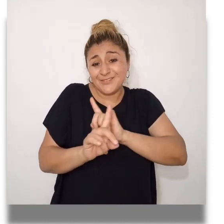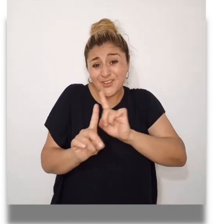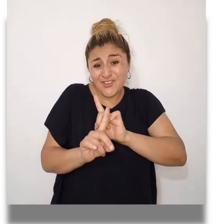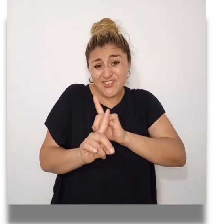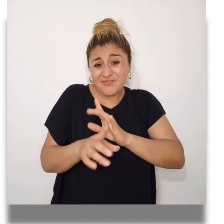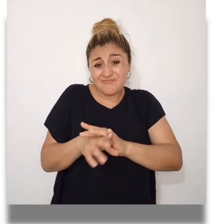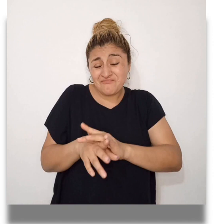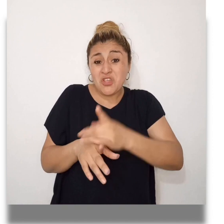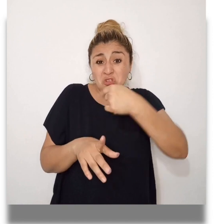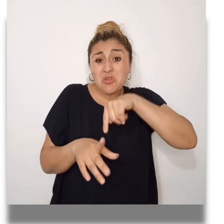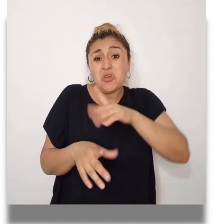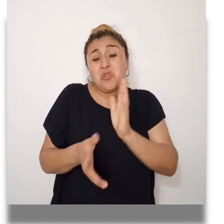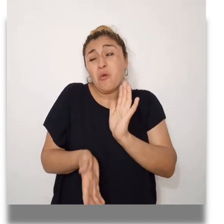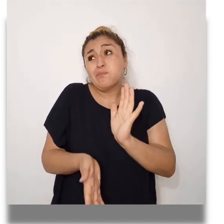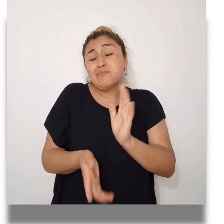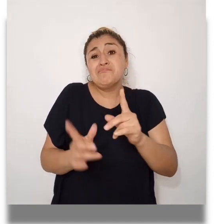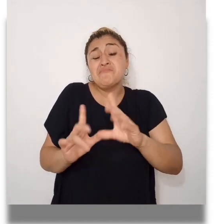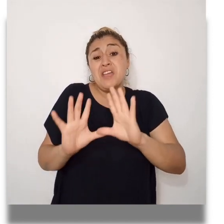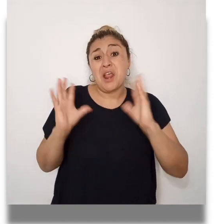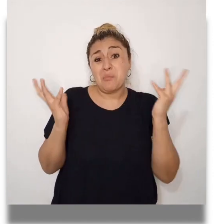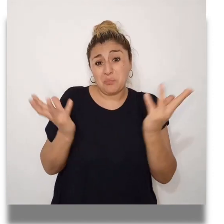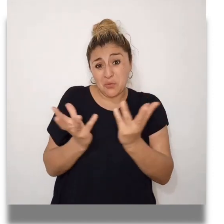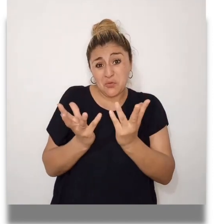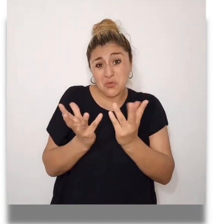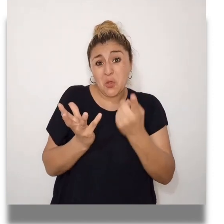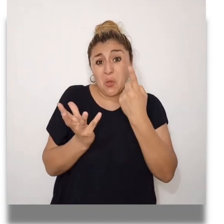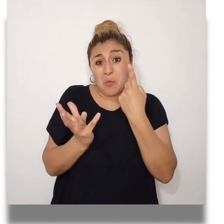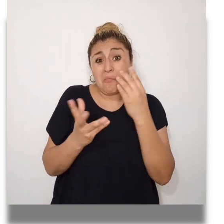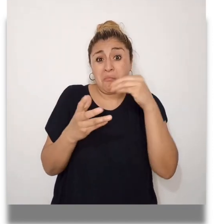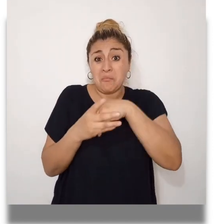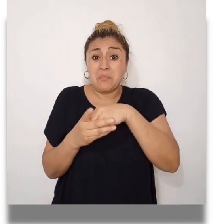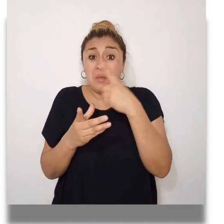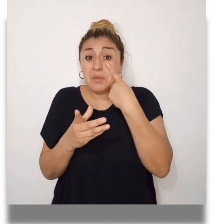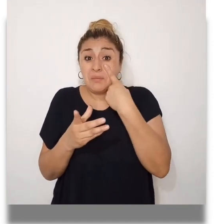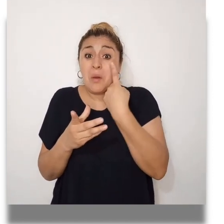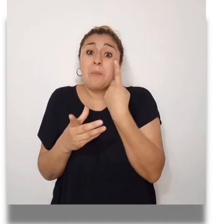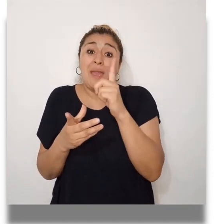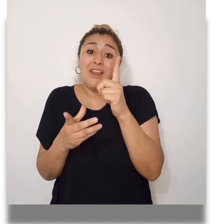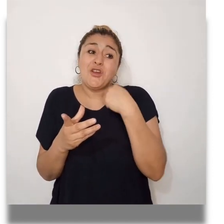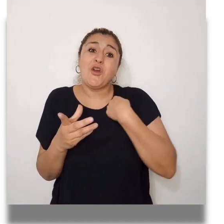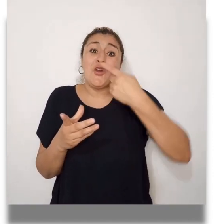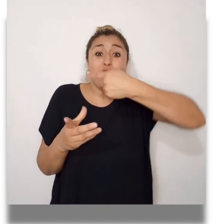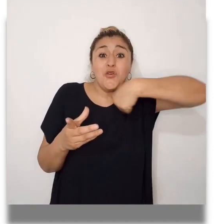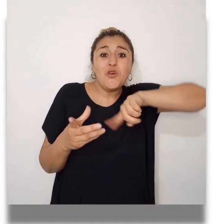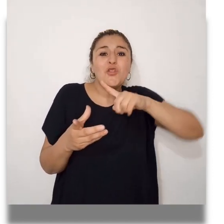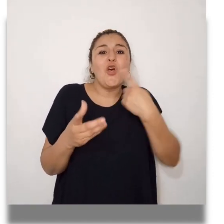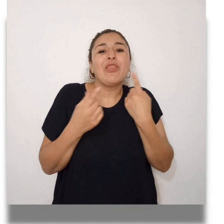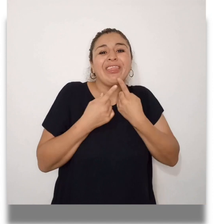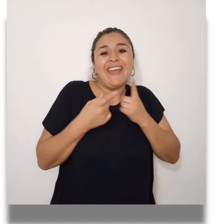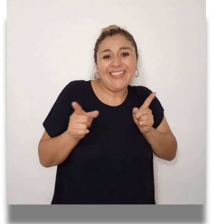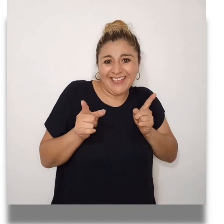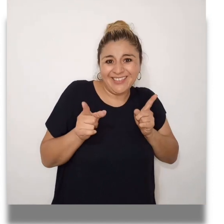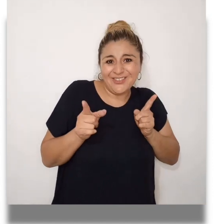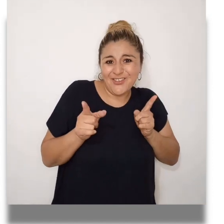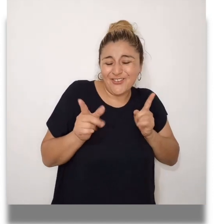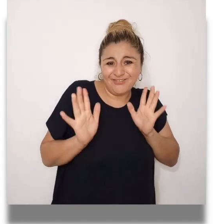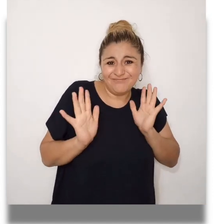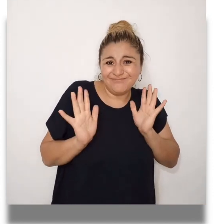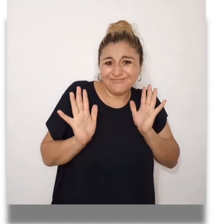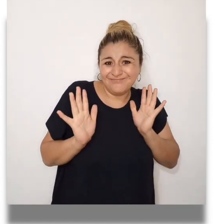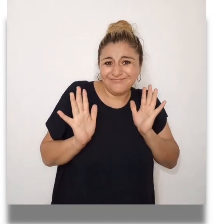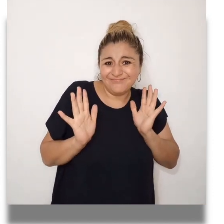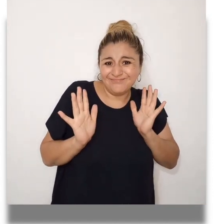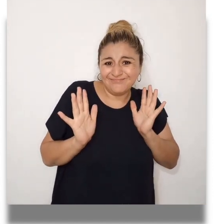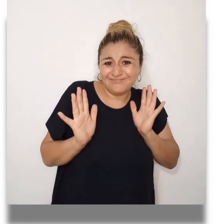Vivimos en el mundo. Mais nous ne sommes pas de ce monde. Pero no somos de este mundo. Si tu es enraciné dans la société